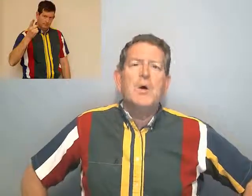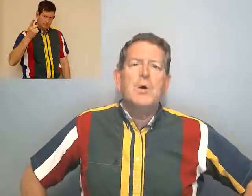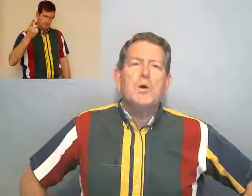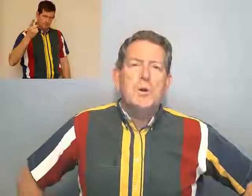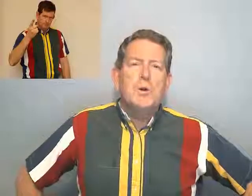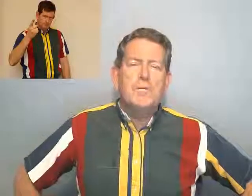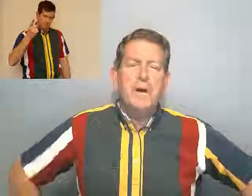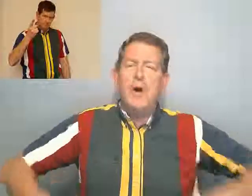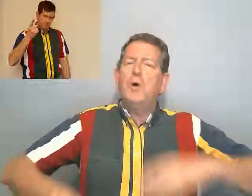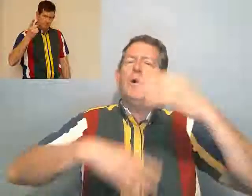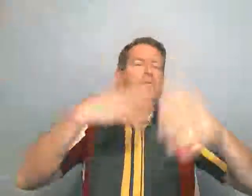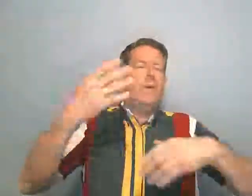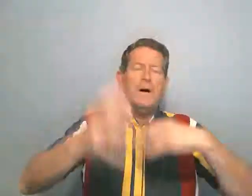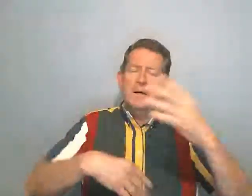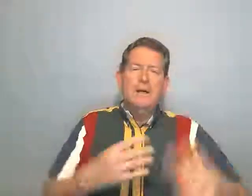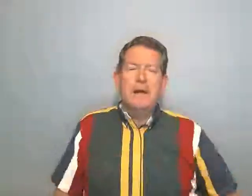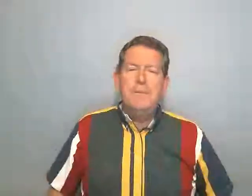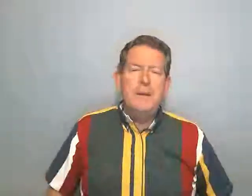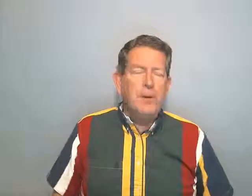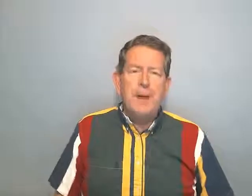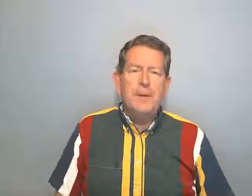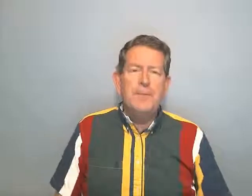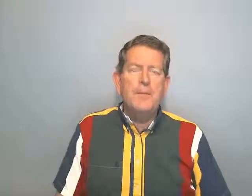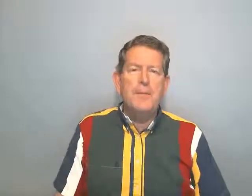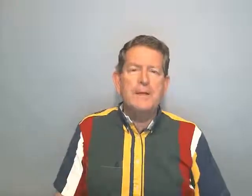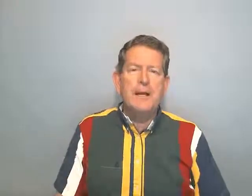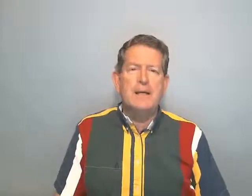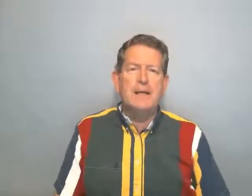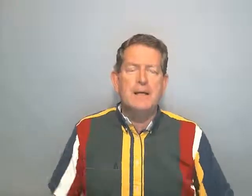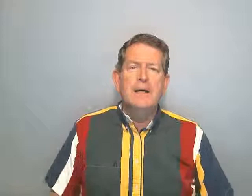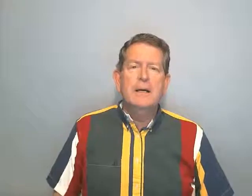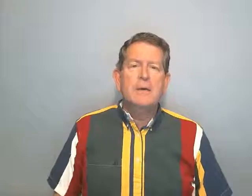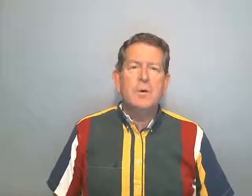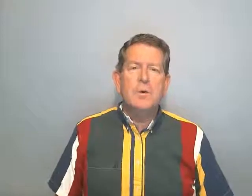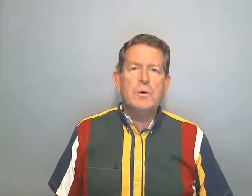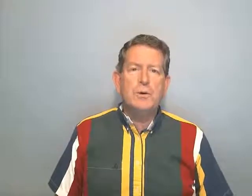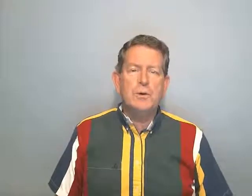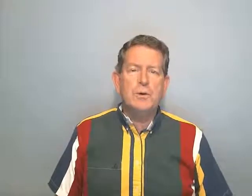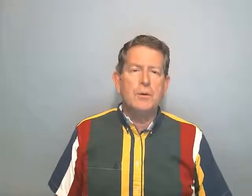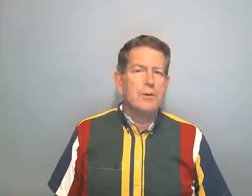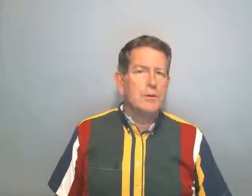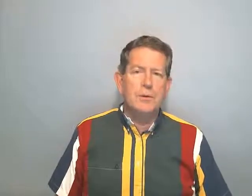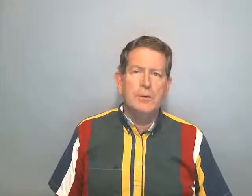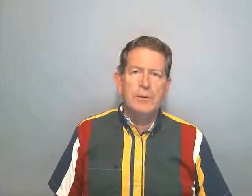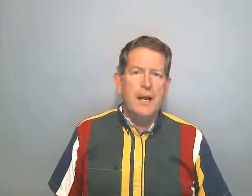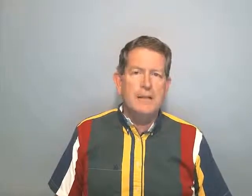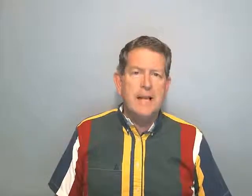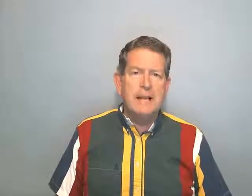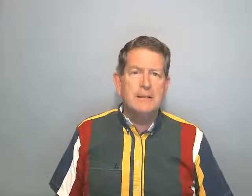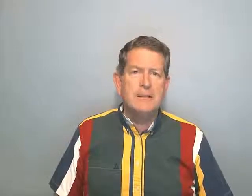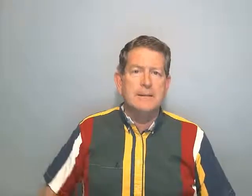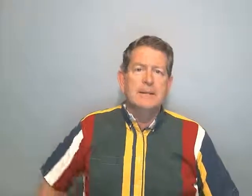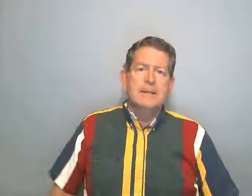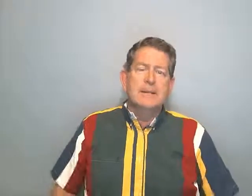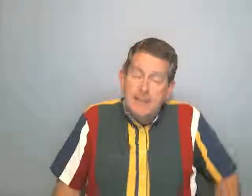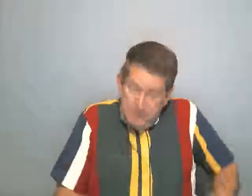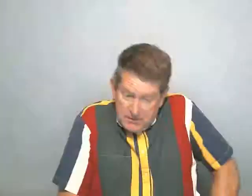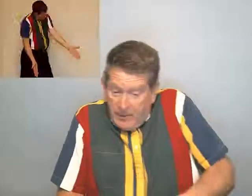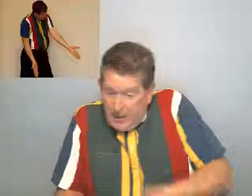je devrais. Encore une fois, plus rapidement, puis on va s'arrêter. Donc, à l'attaque. Ça va, ça